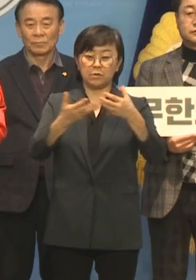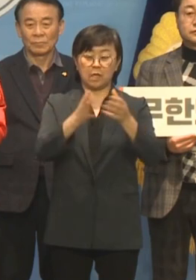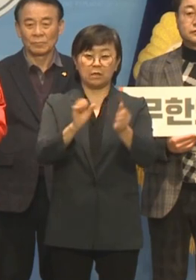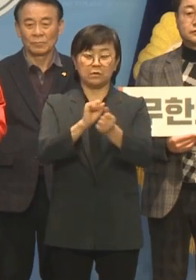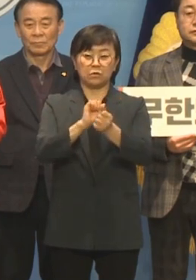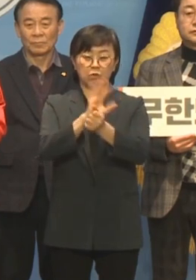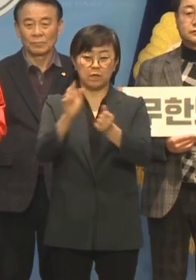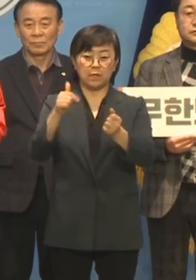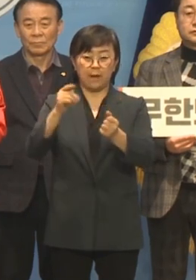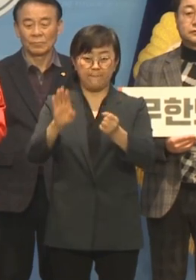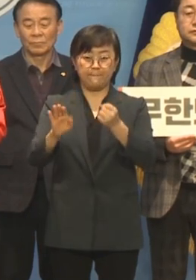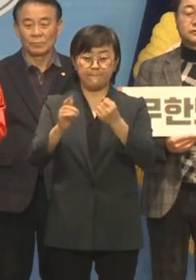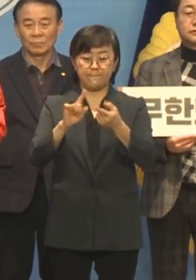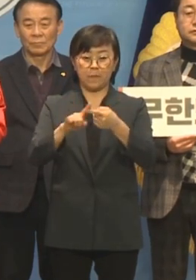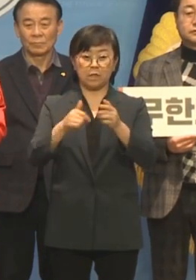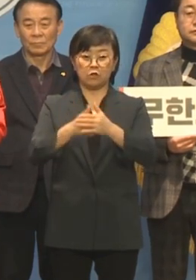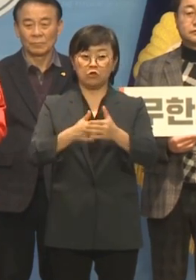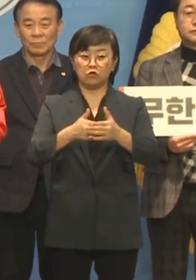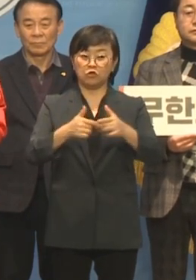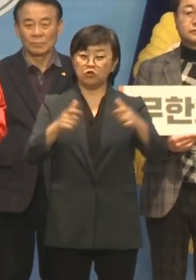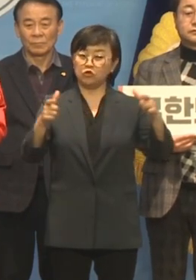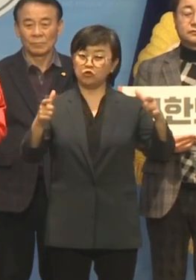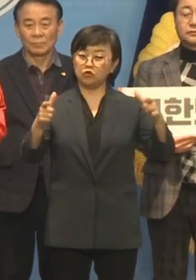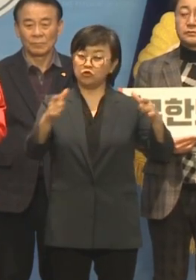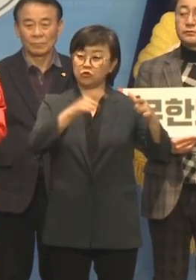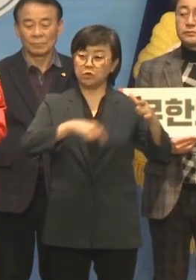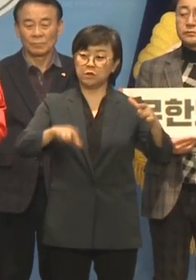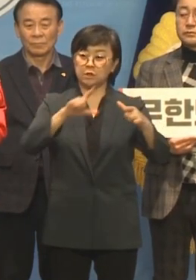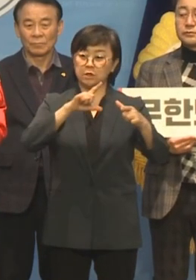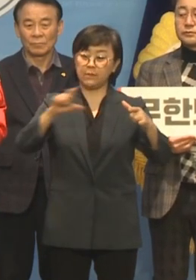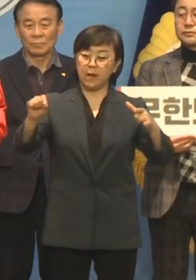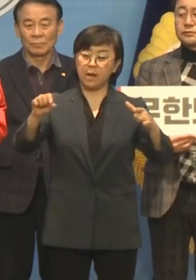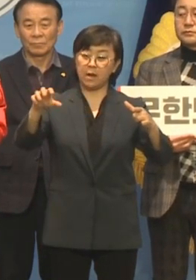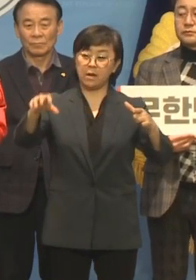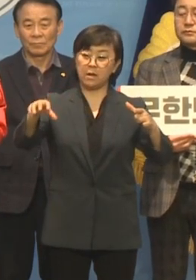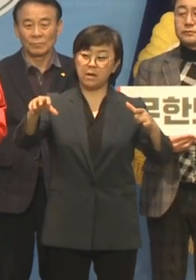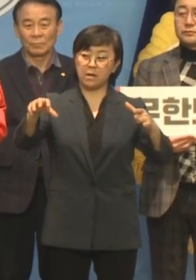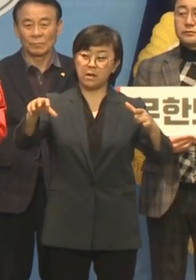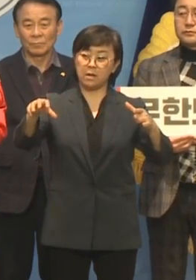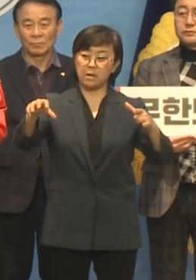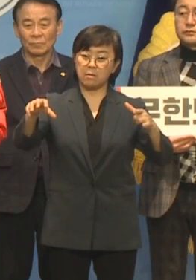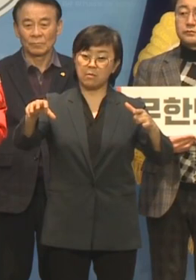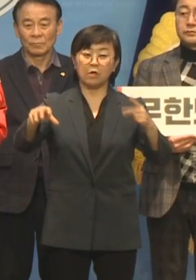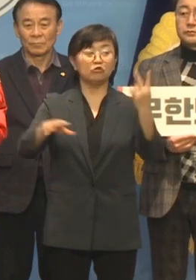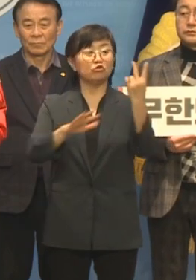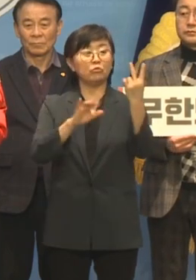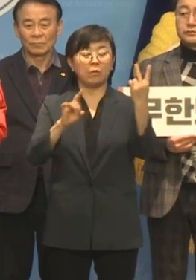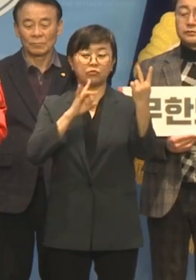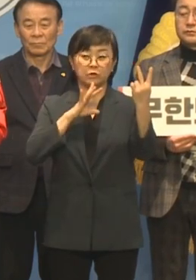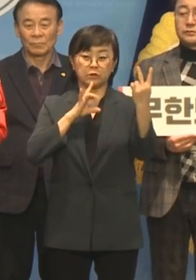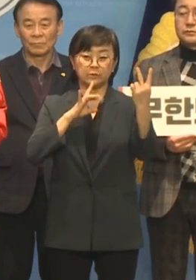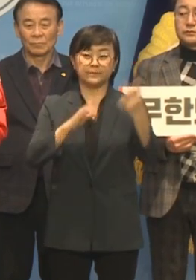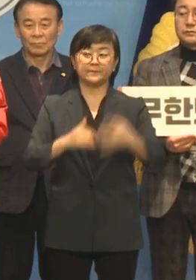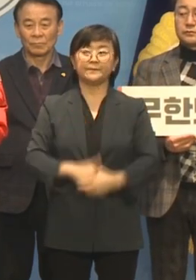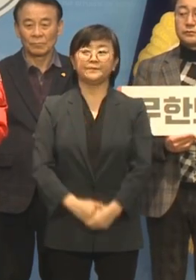동작갑에는 구의원이 그리고 지방의원이 달랑 2명뿐입니다.